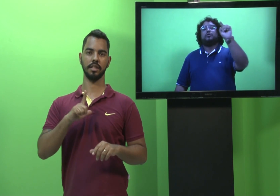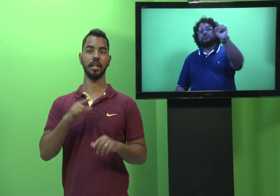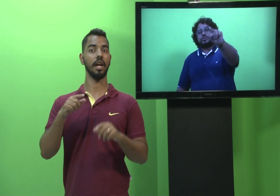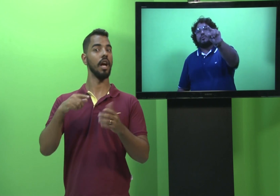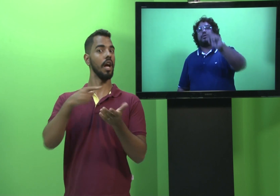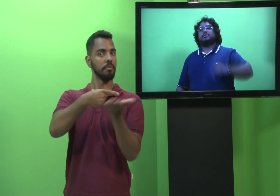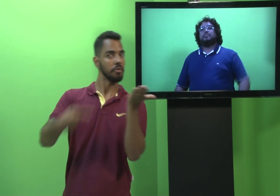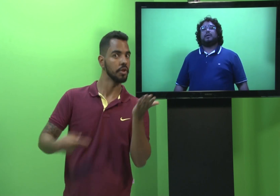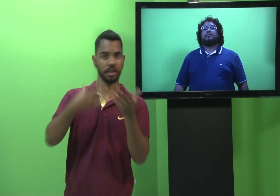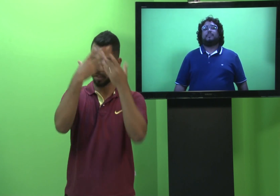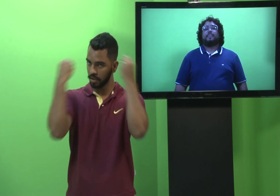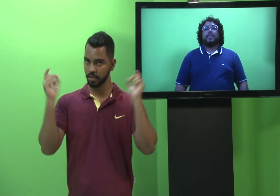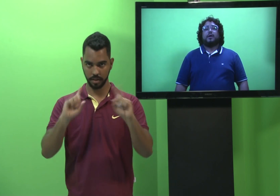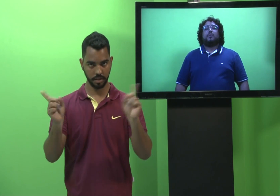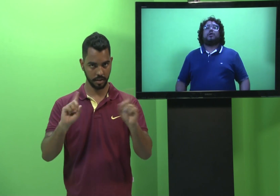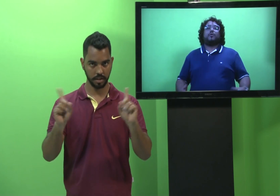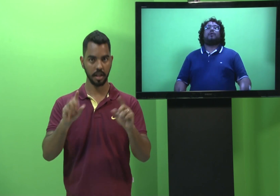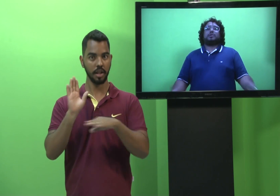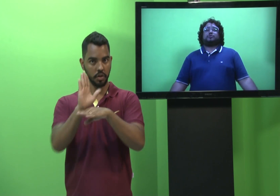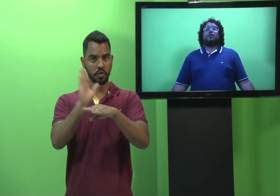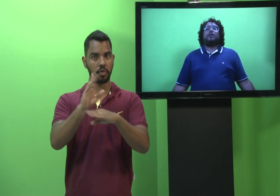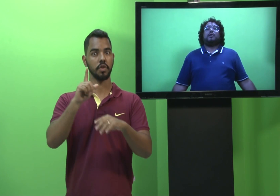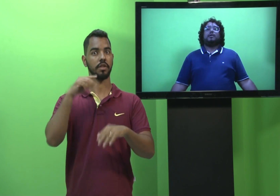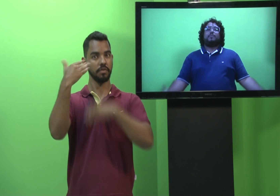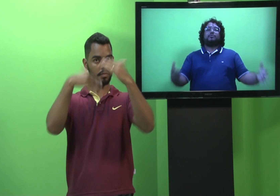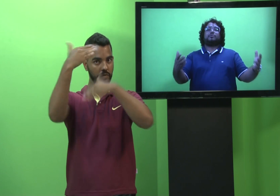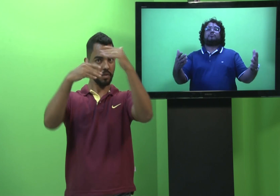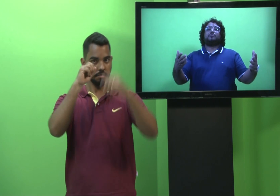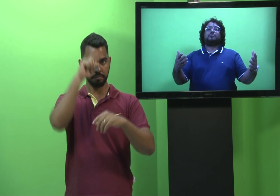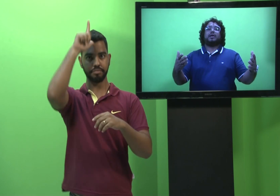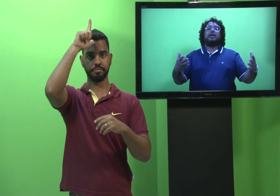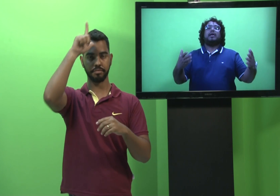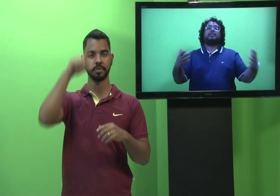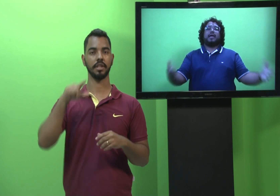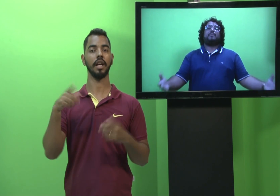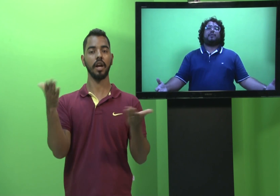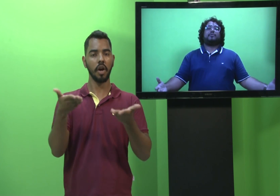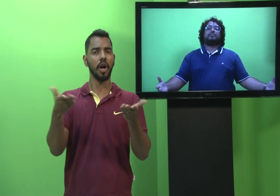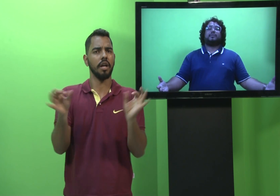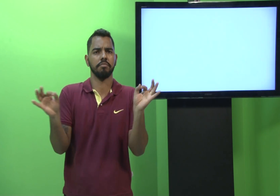o seu conhecimento. Por enquanto é só e bons estudos. E até a próxima!